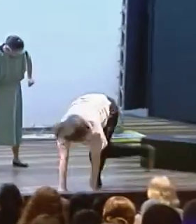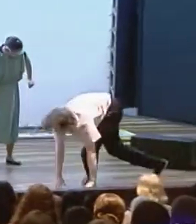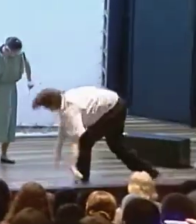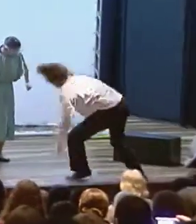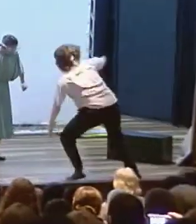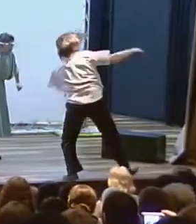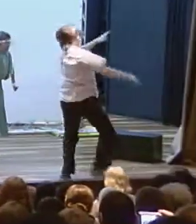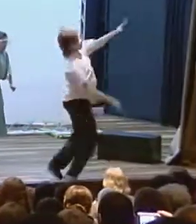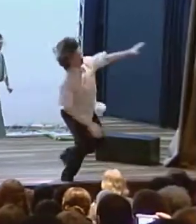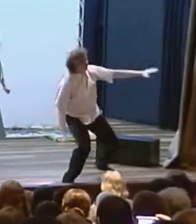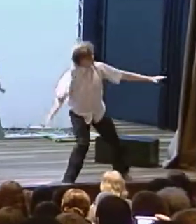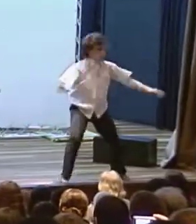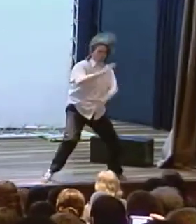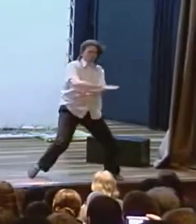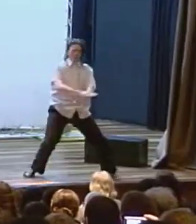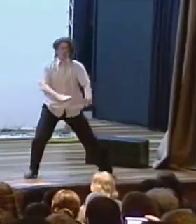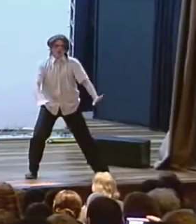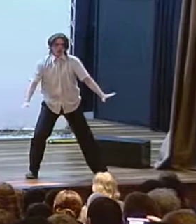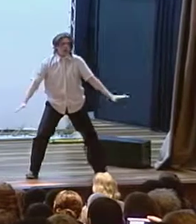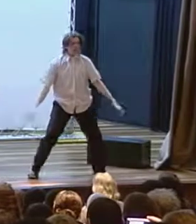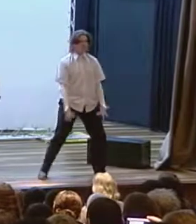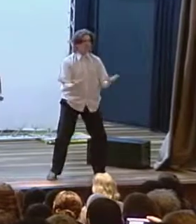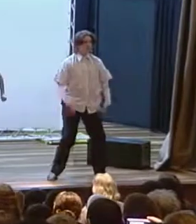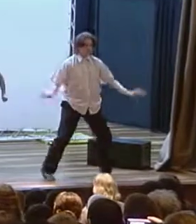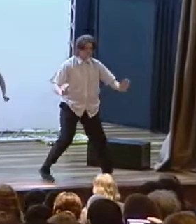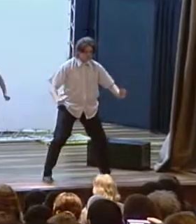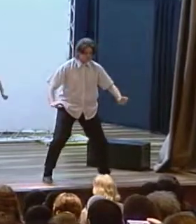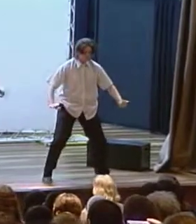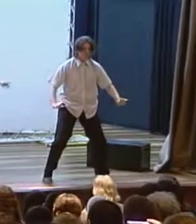a descontração. Quem é ele? É um